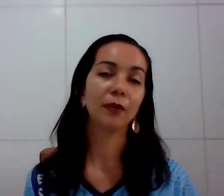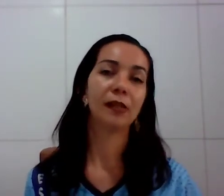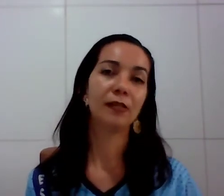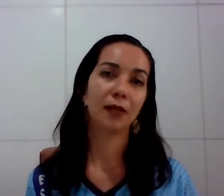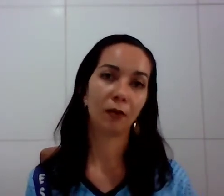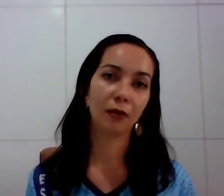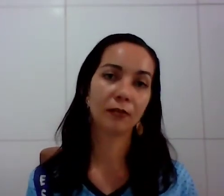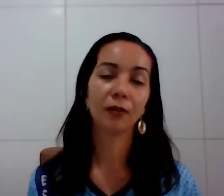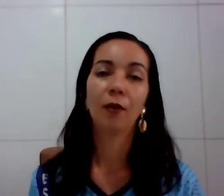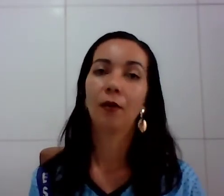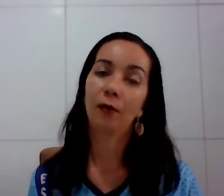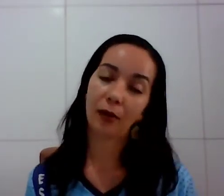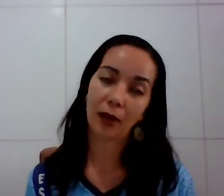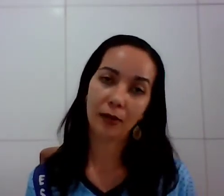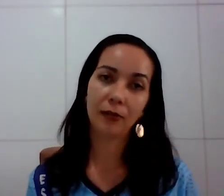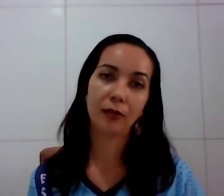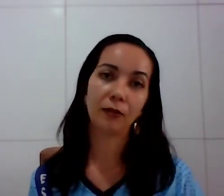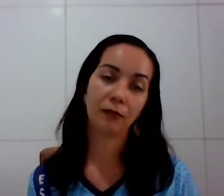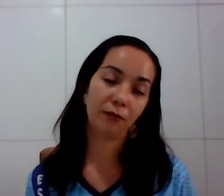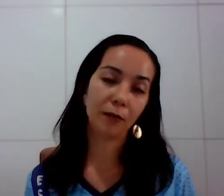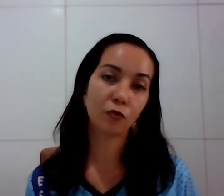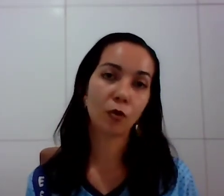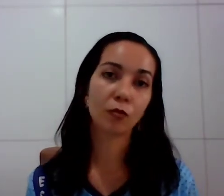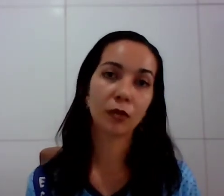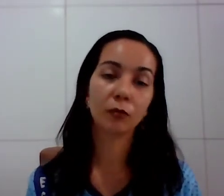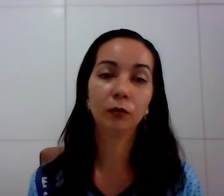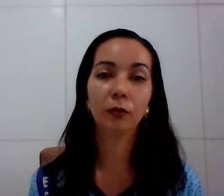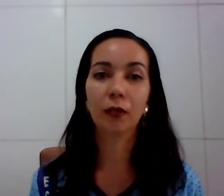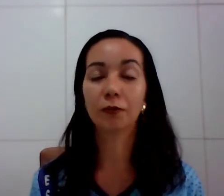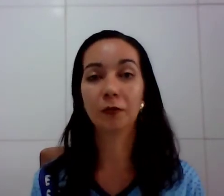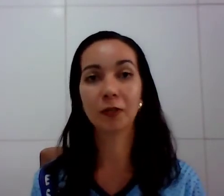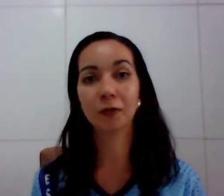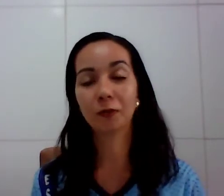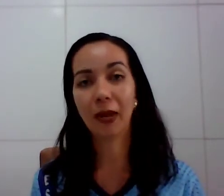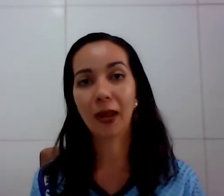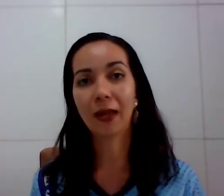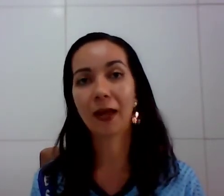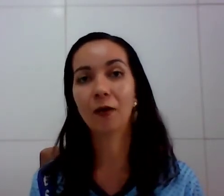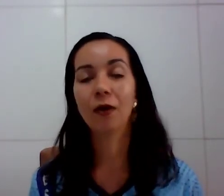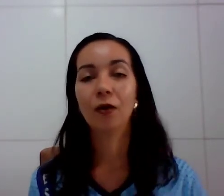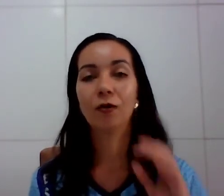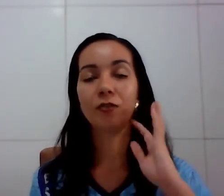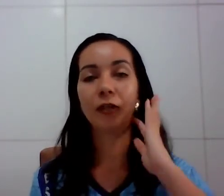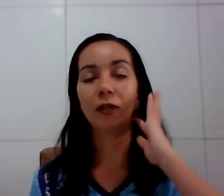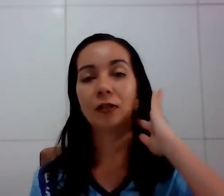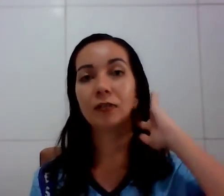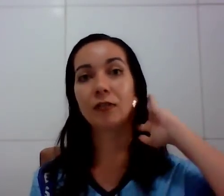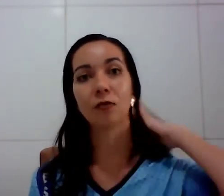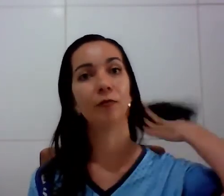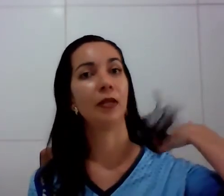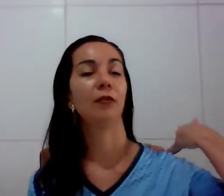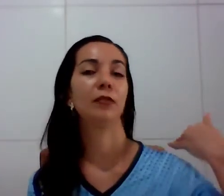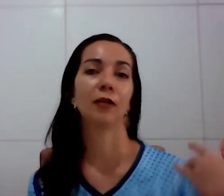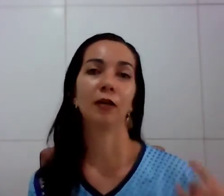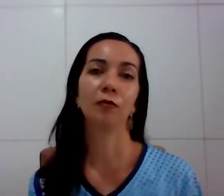das aulas online que tivemos com o segundo ano. Foi um assunto bem legal, onde eles descobriram, esses alunos